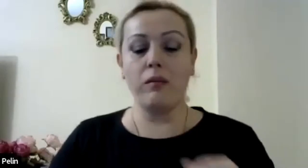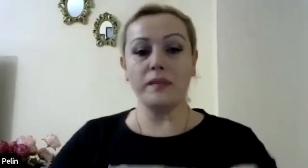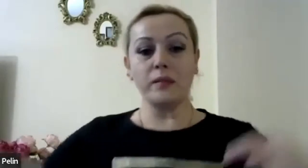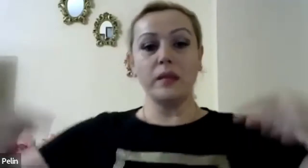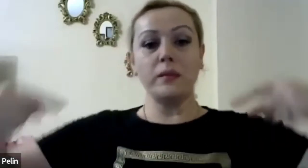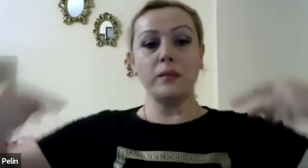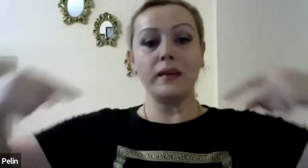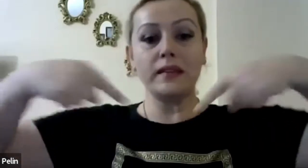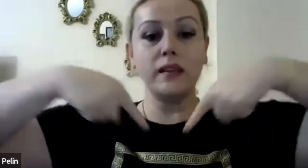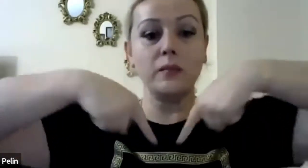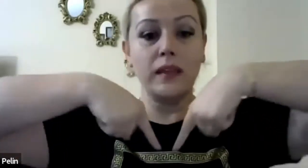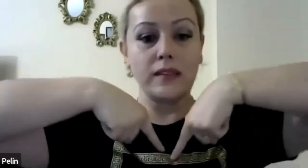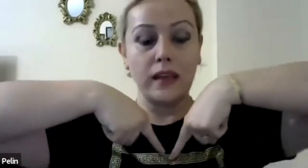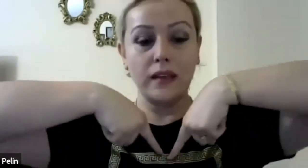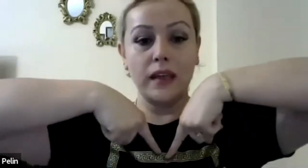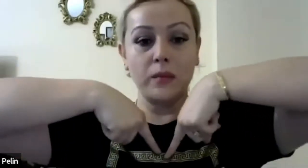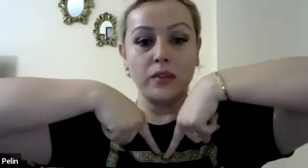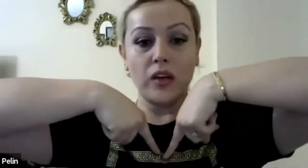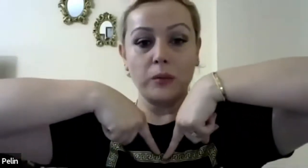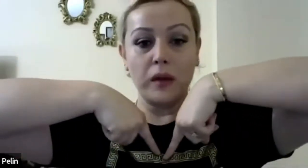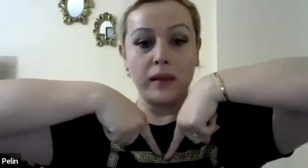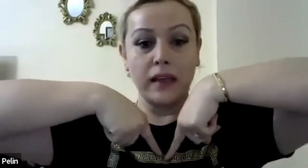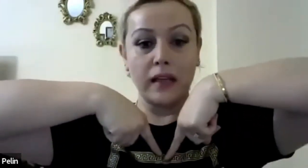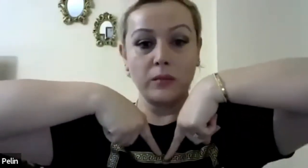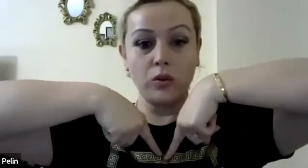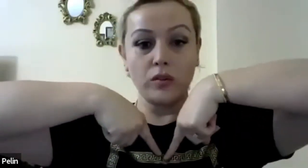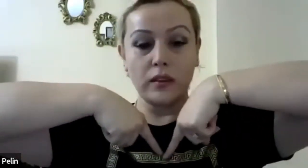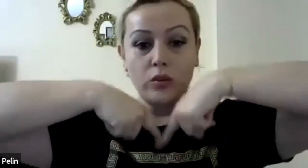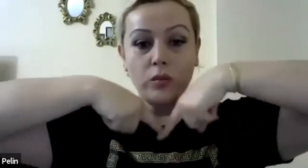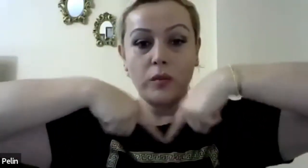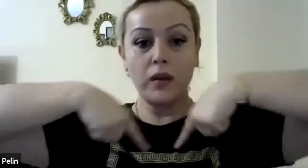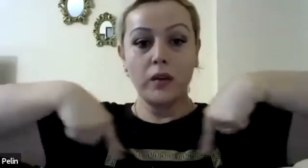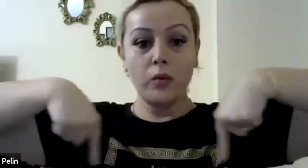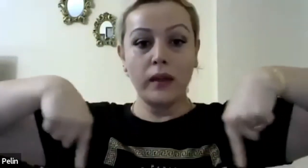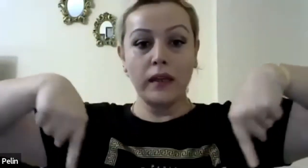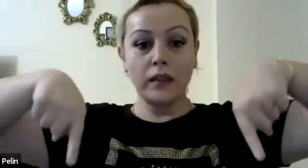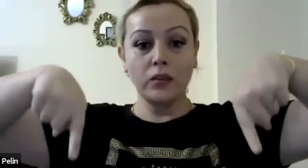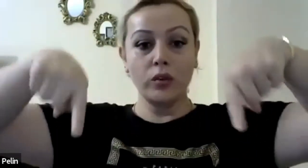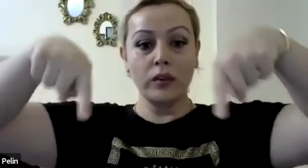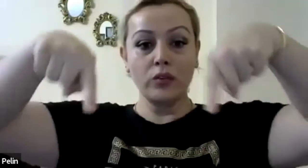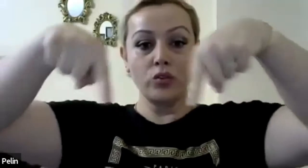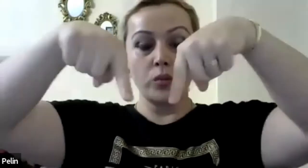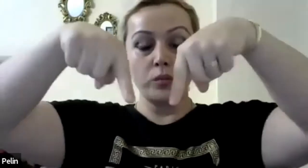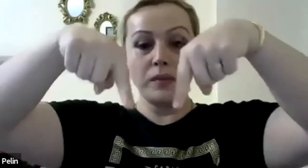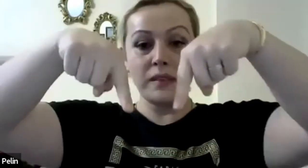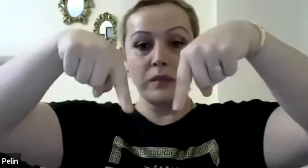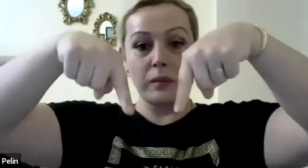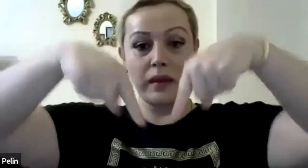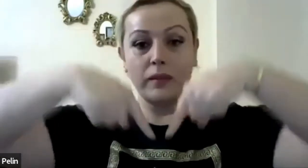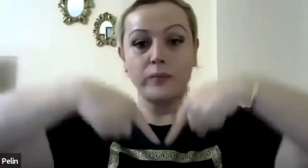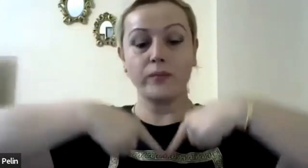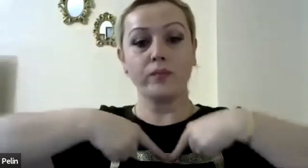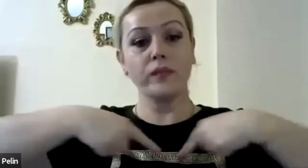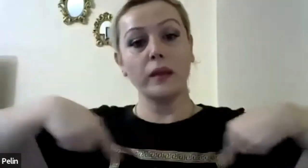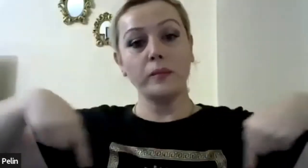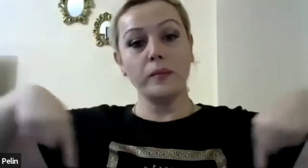Bizim demek istediğimde ise iki elimin işaret parmağıyla kendimi gösteriyorum. Böyle yana doğru açıyorum. Bizim demek.